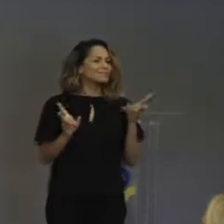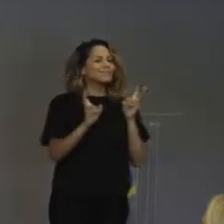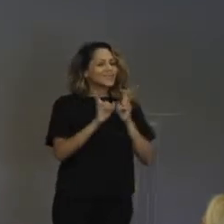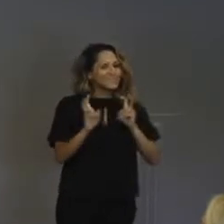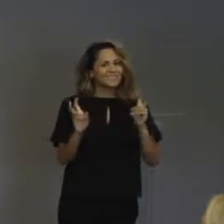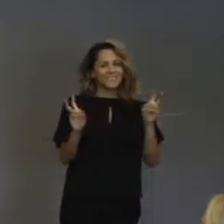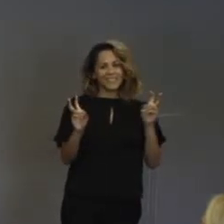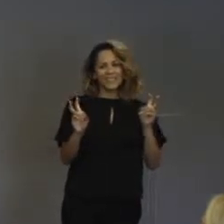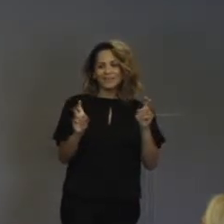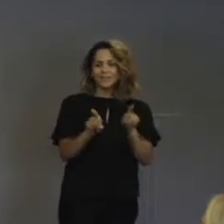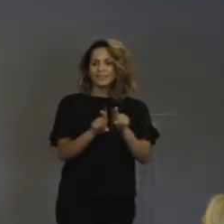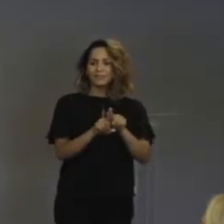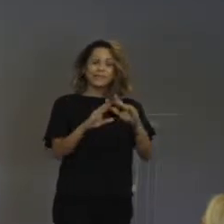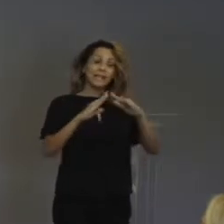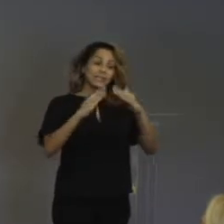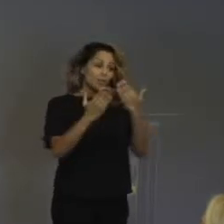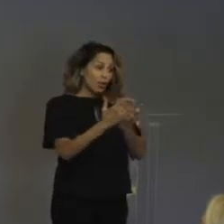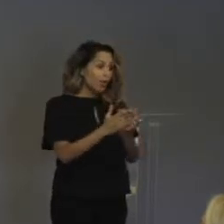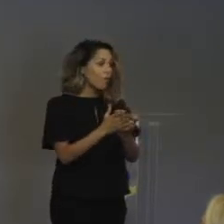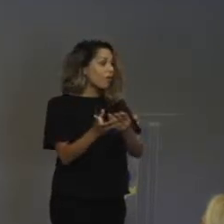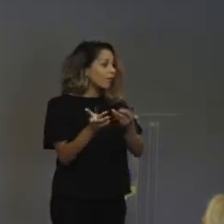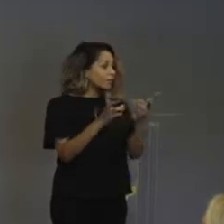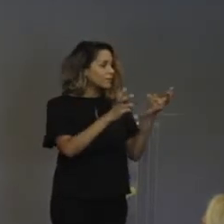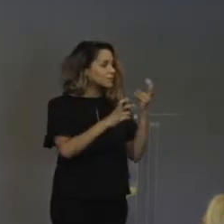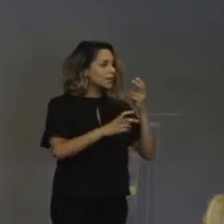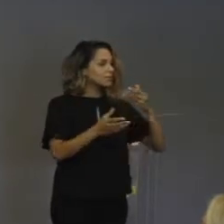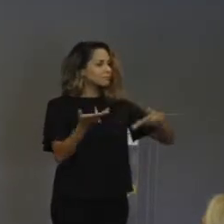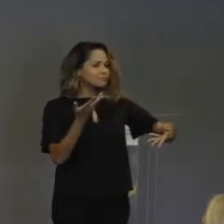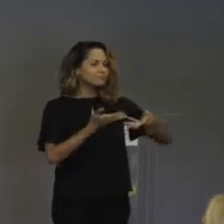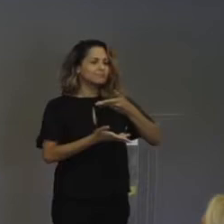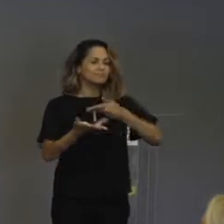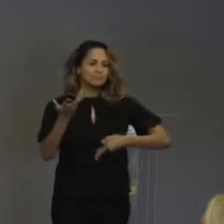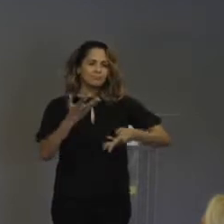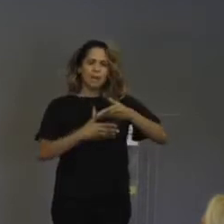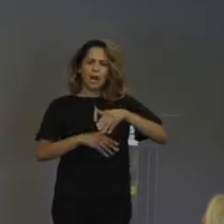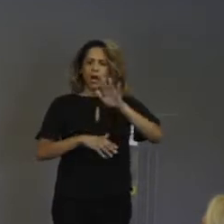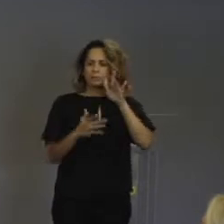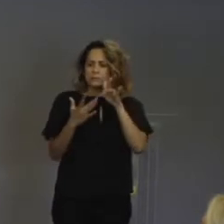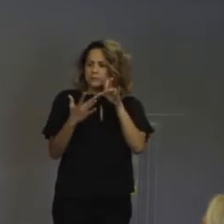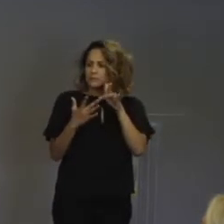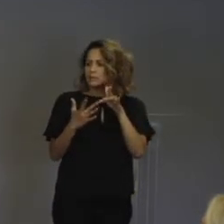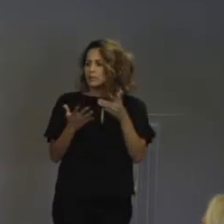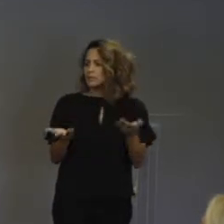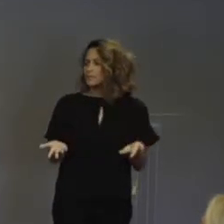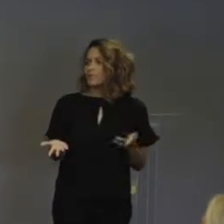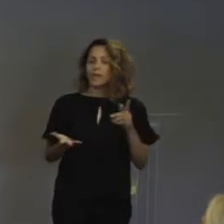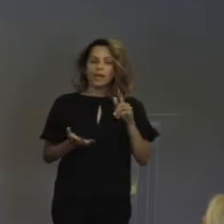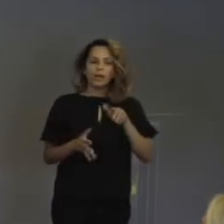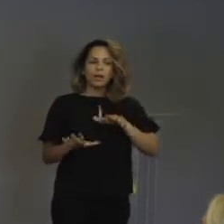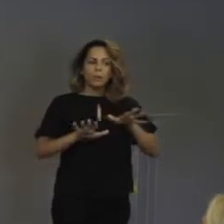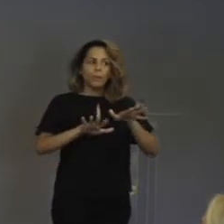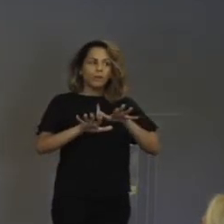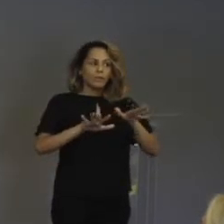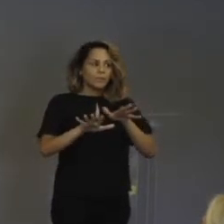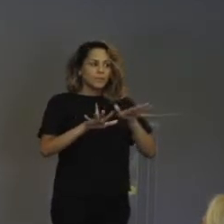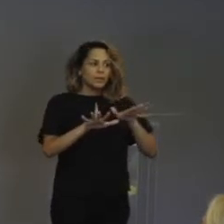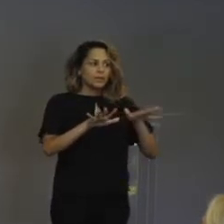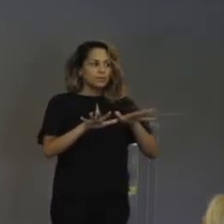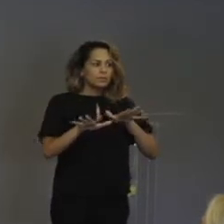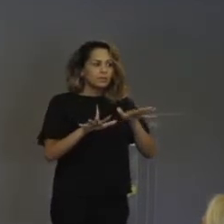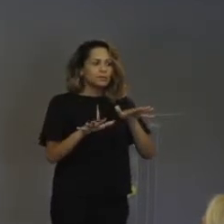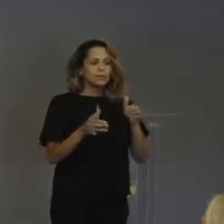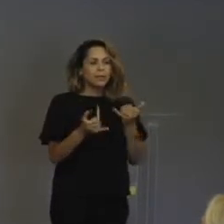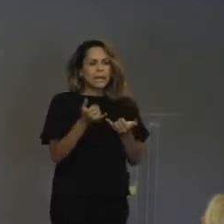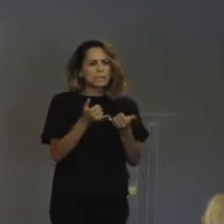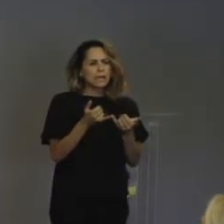comentava, né, o trabalho das escolas, enfim, cada vez mais se envolvendo com questões afins. Eu acho que a gente está num movimento, talvez não na velocidade